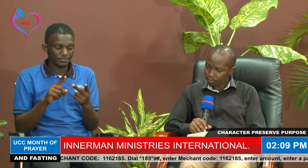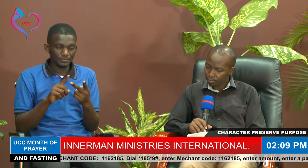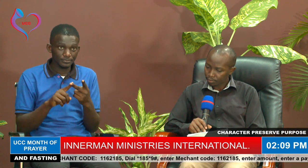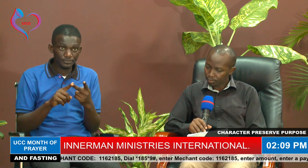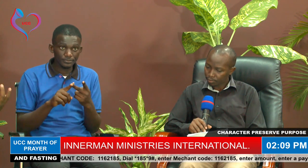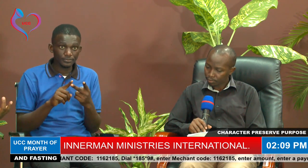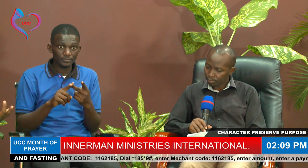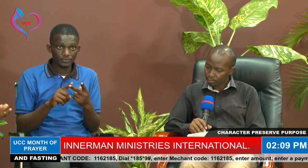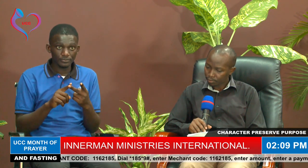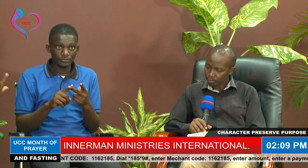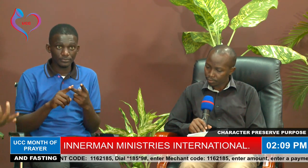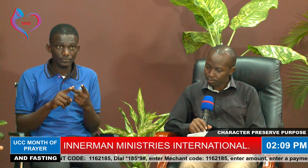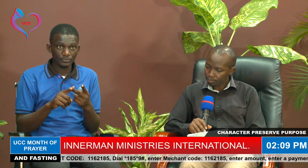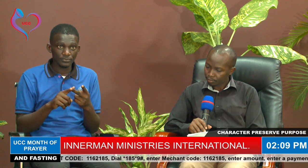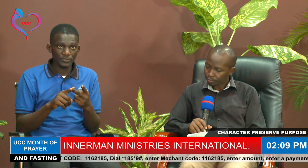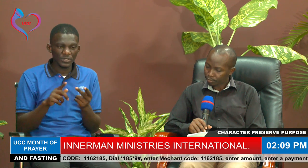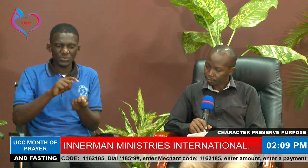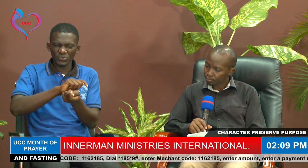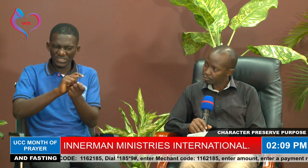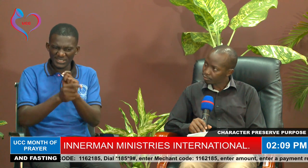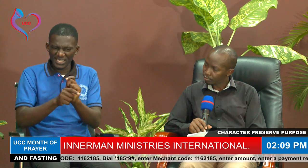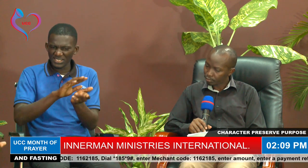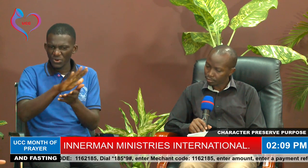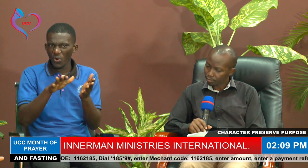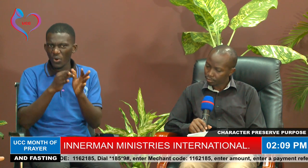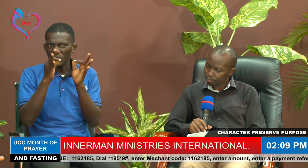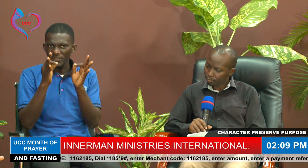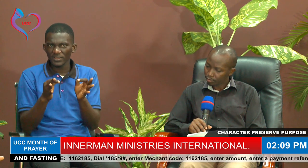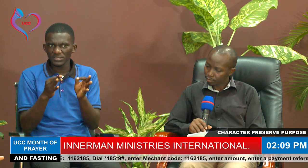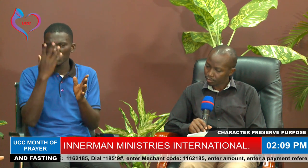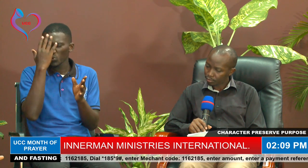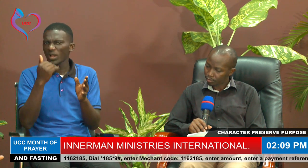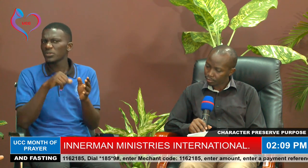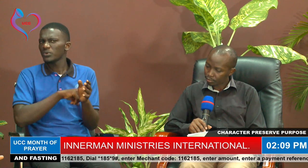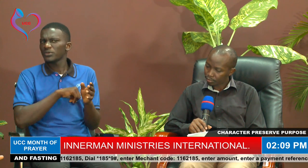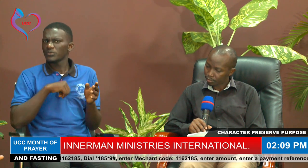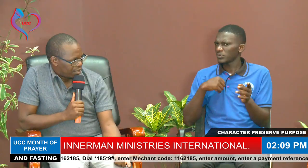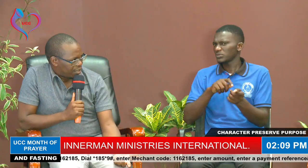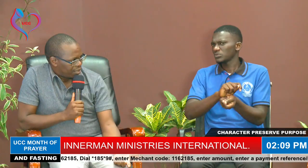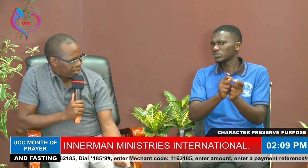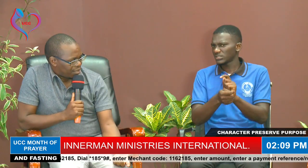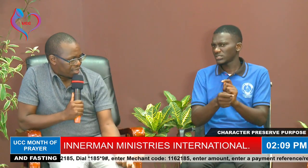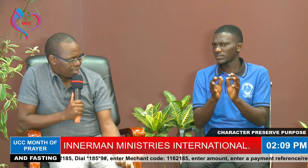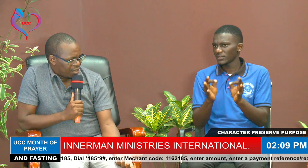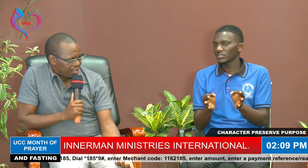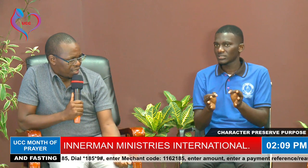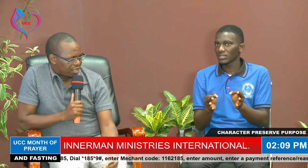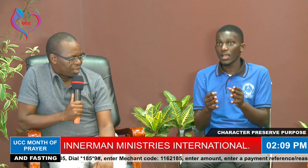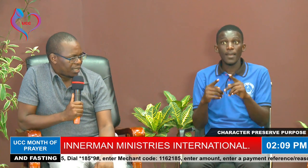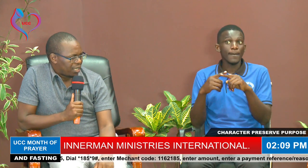Ekiddako okutereeza ebintu ebiba tebyatereera. Kyeki kugaana otereeza bitatereera? Naye ekyabagenda